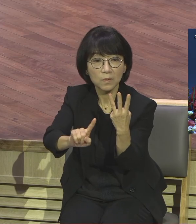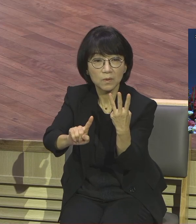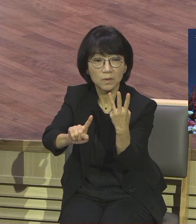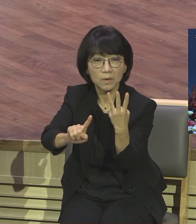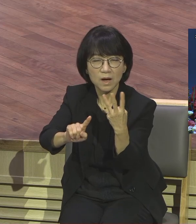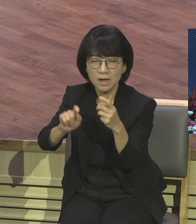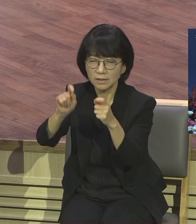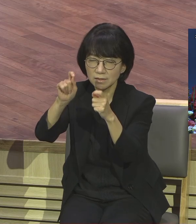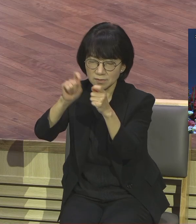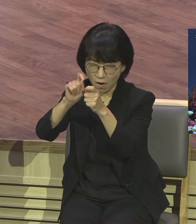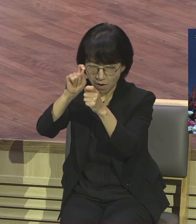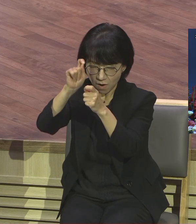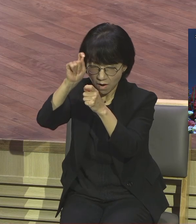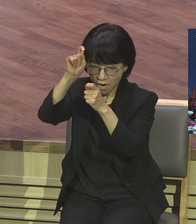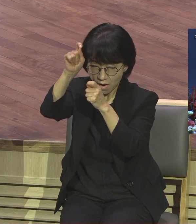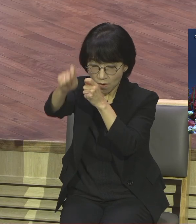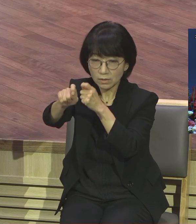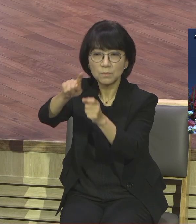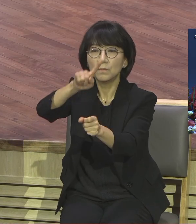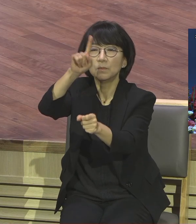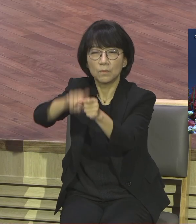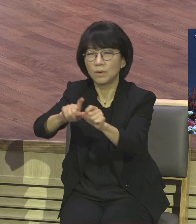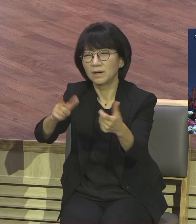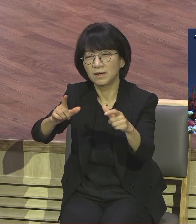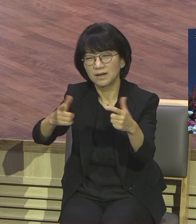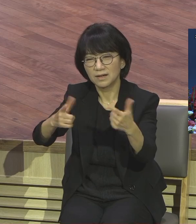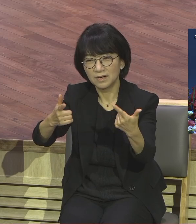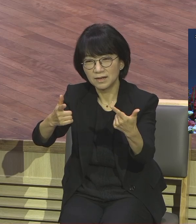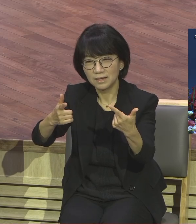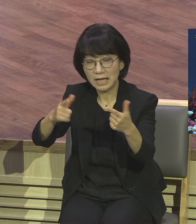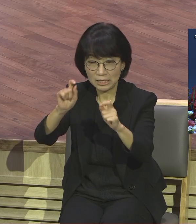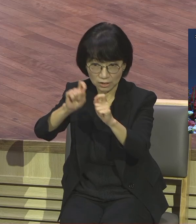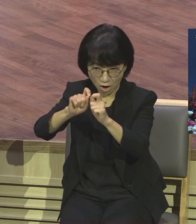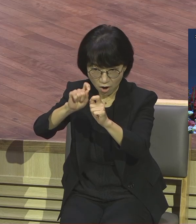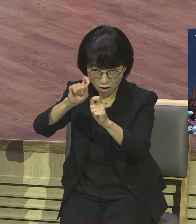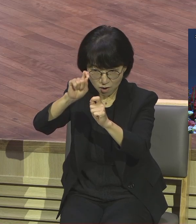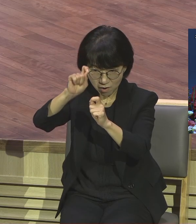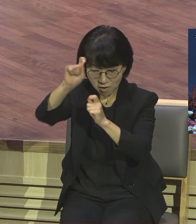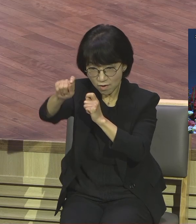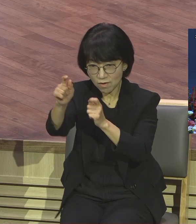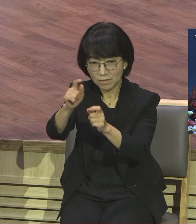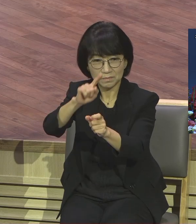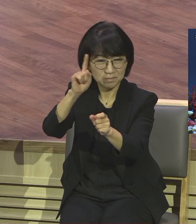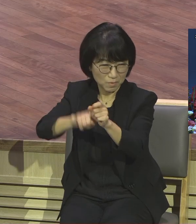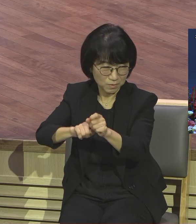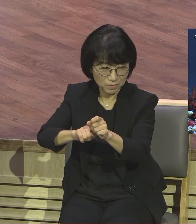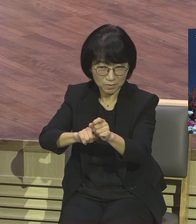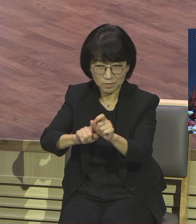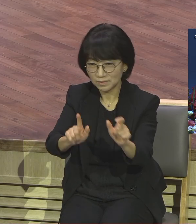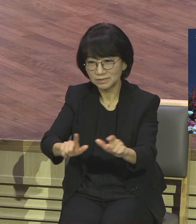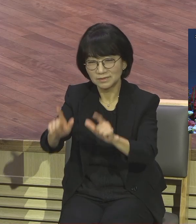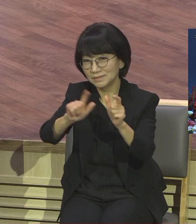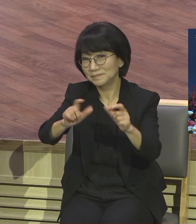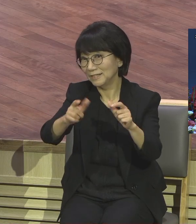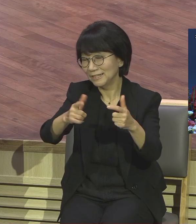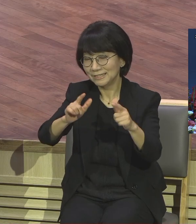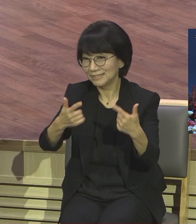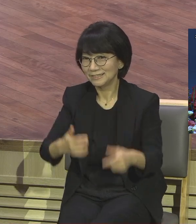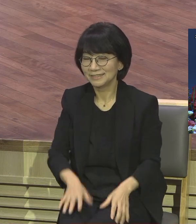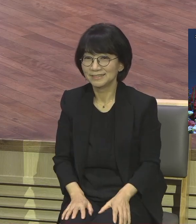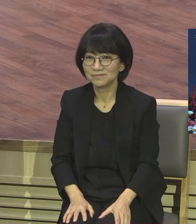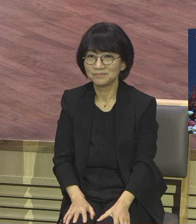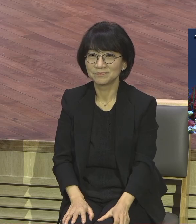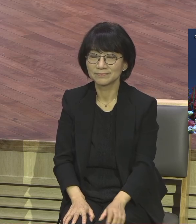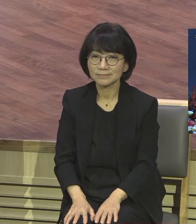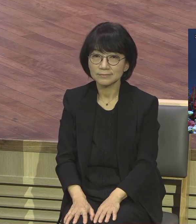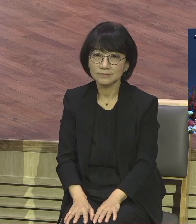영혼을 위한 것이 아니었다라는 것입니다. 이게 중요한 말이에요. 영혼을 위한 삶이 아니었다. 영혼을